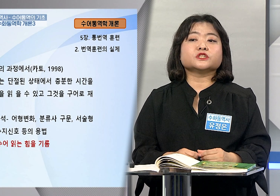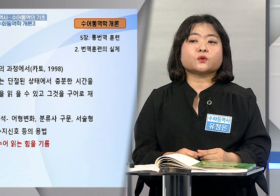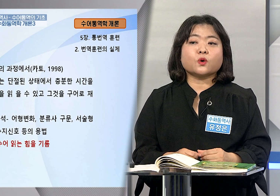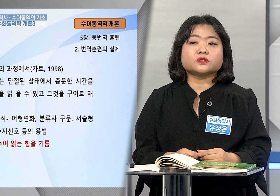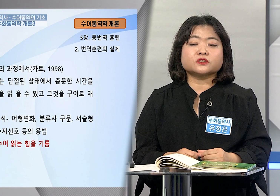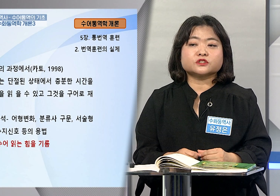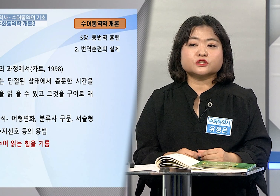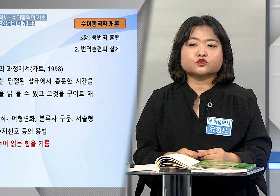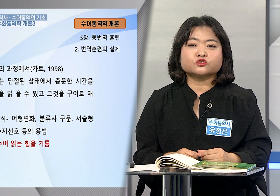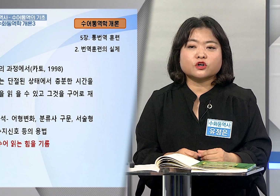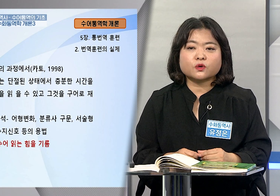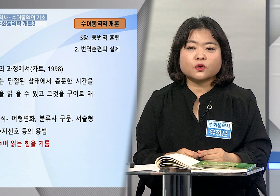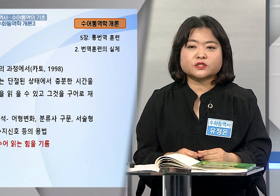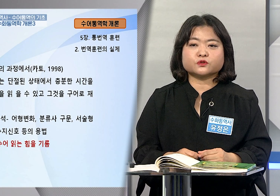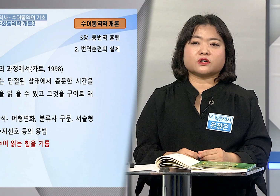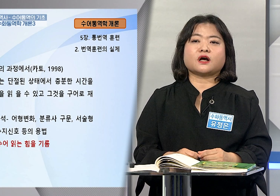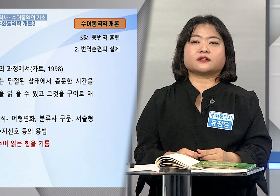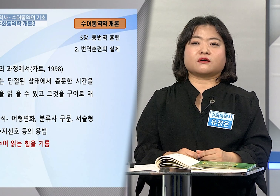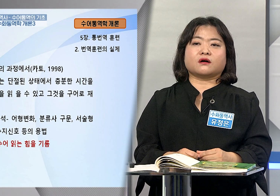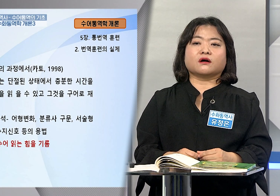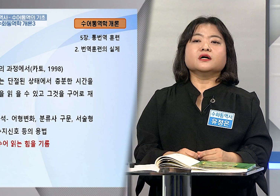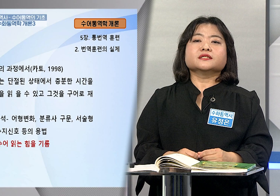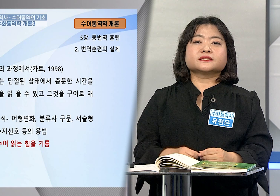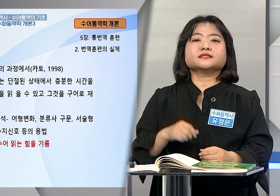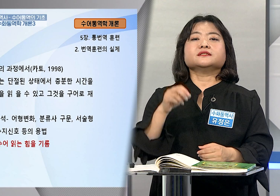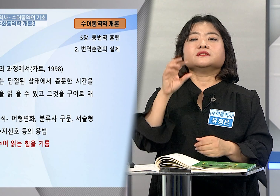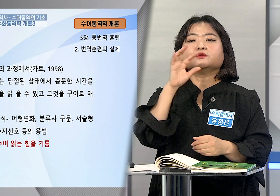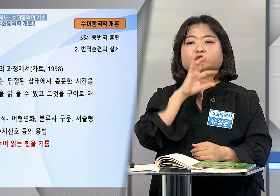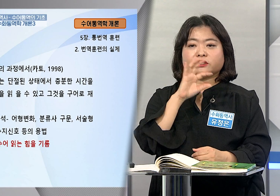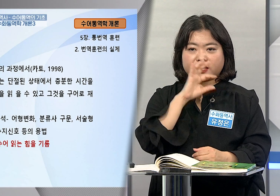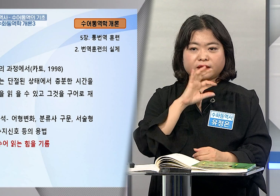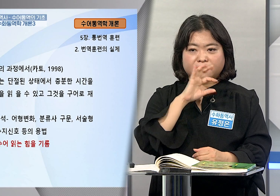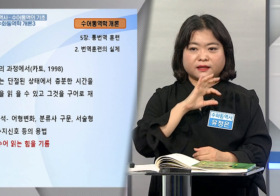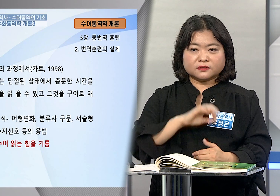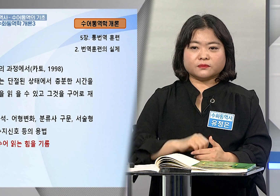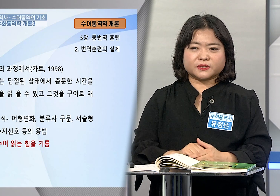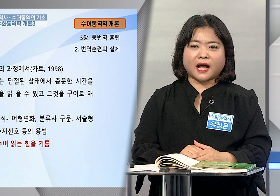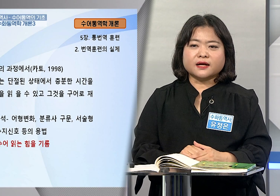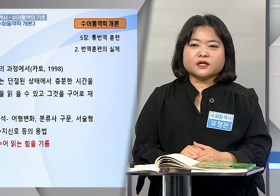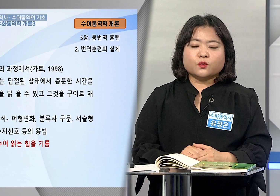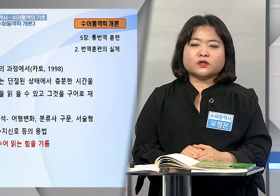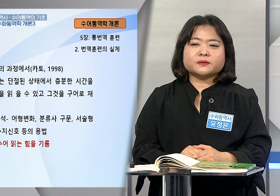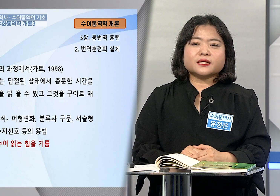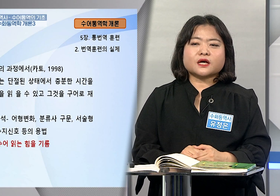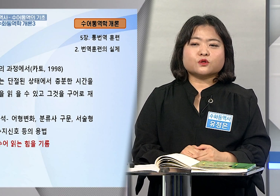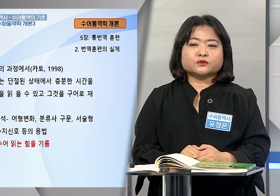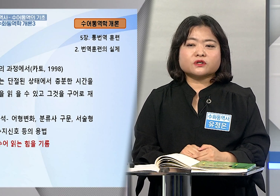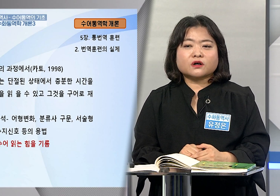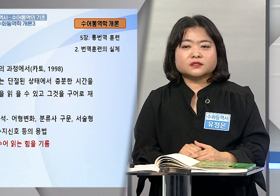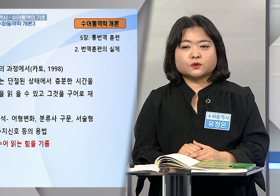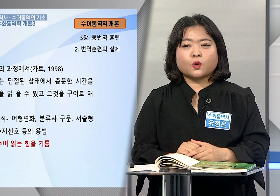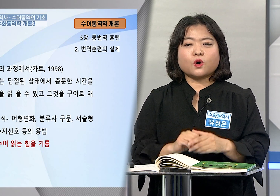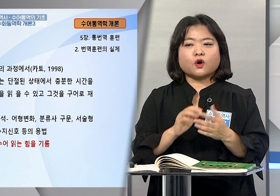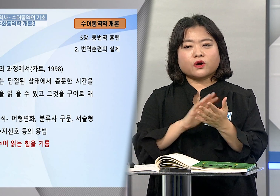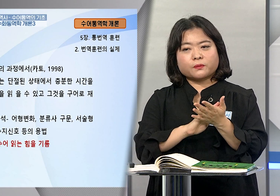있고 그것을 구어로 재구성하는 것을 훈련해야 된다는 겁니다. 원어민의 자료 분석으로 어형